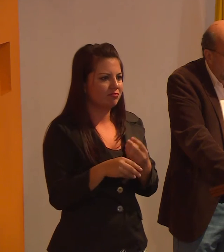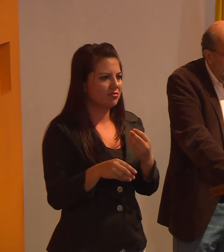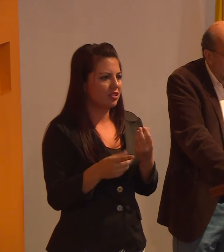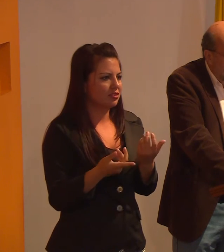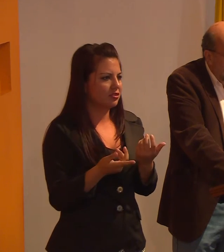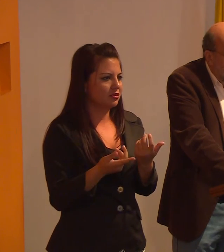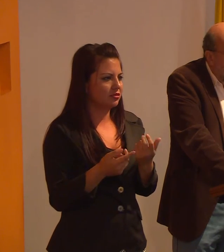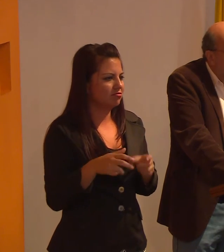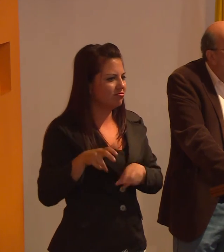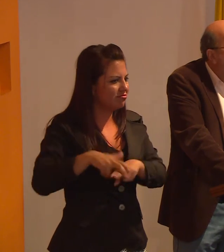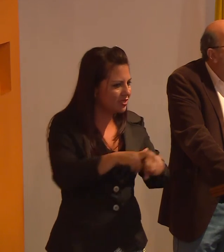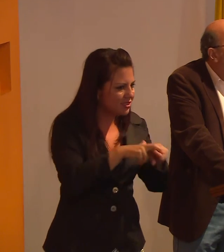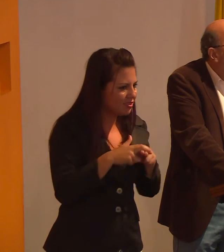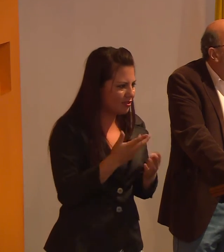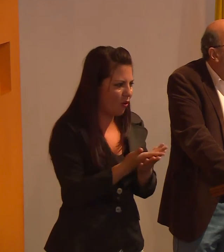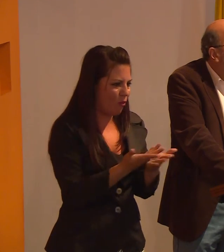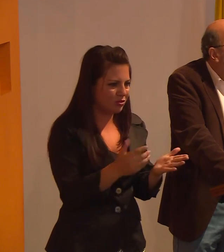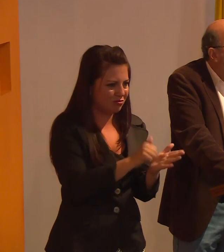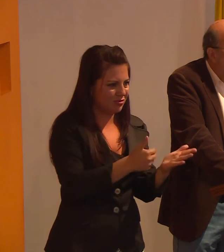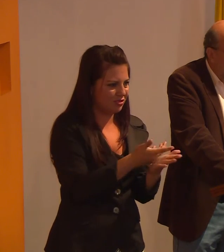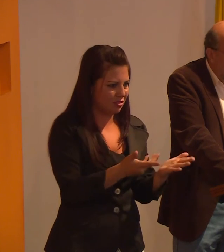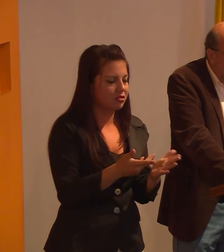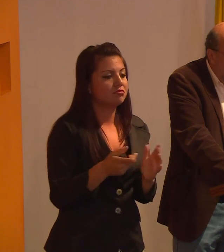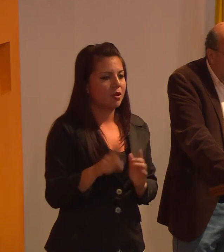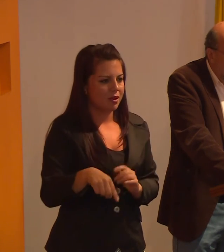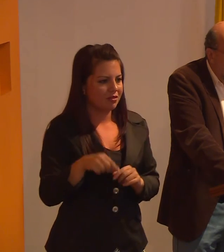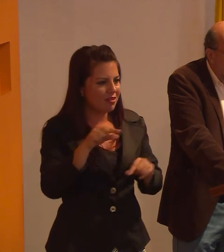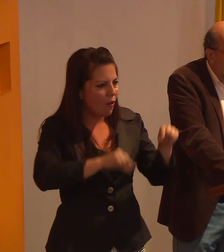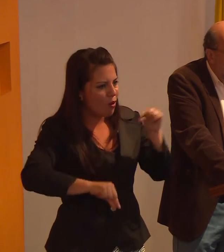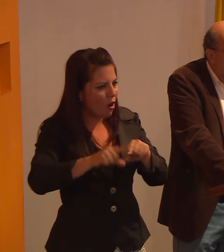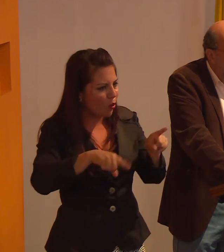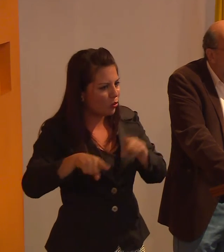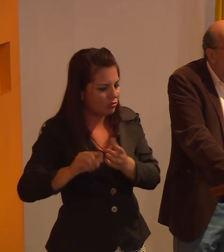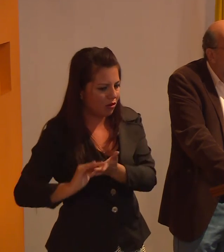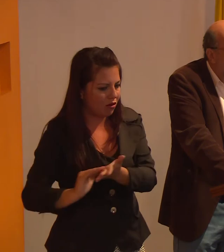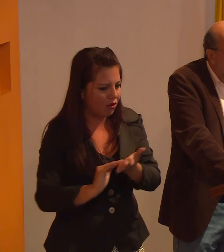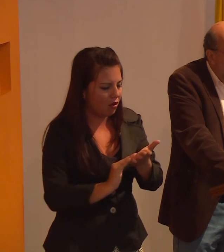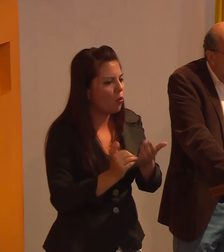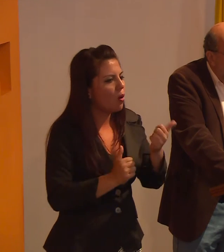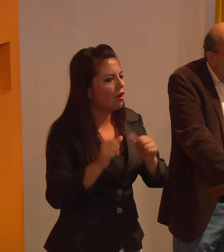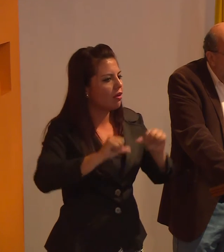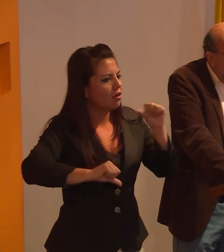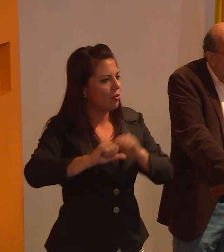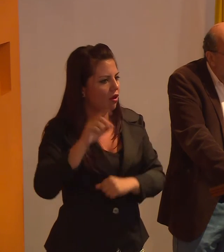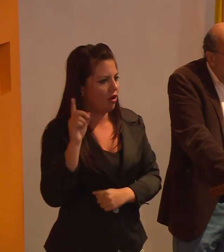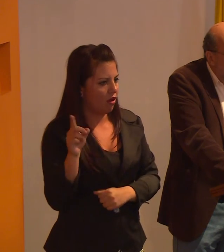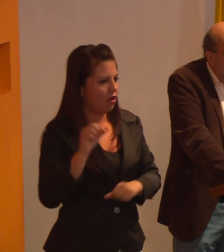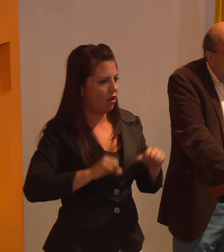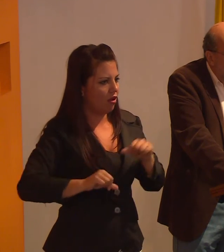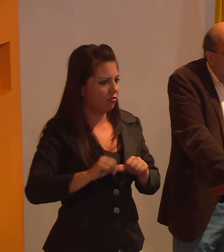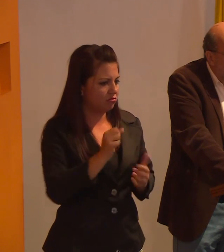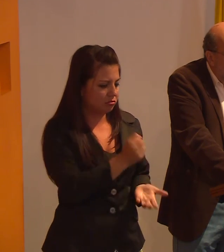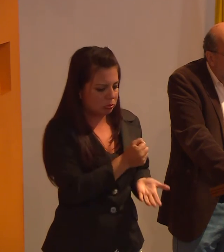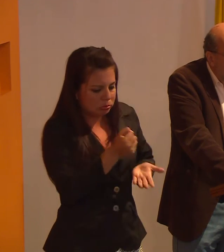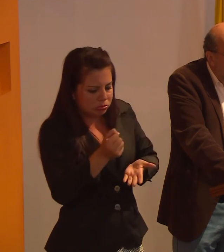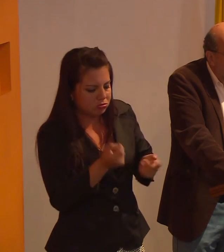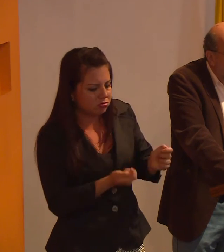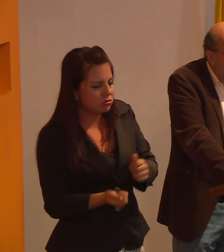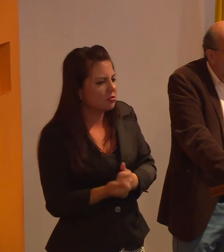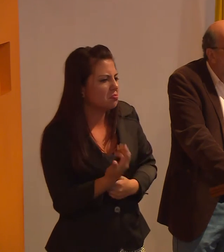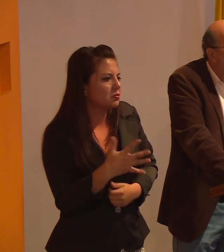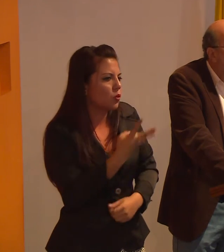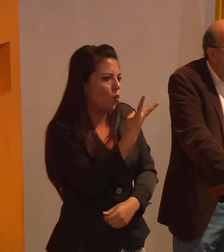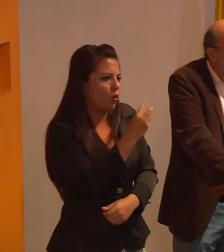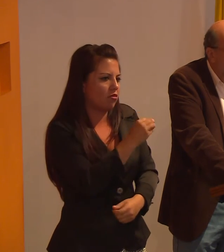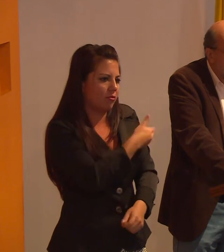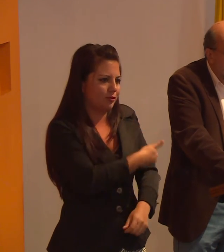datos. Adecuamos algunos laboratorios como el de química con una inversión de más de 40